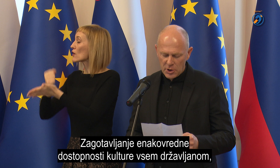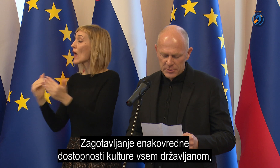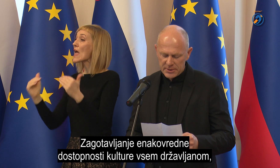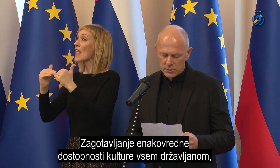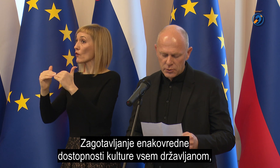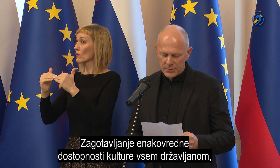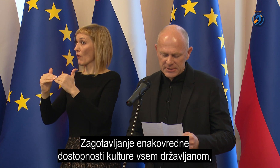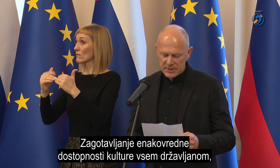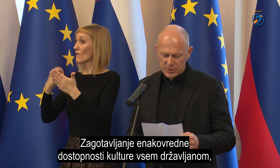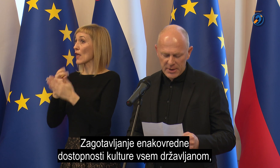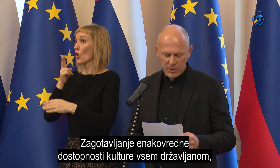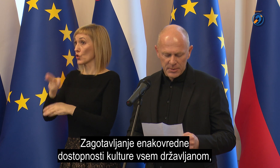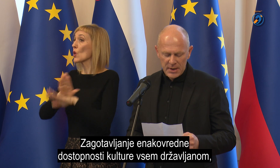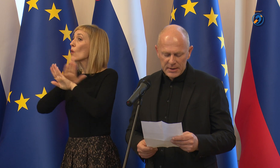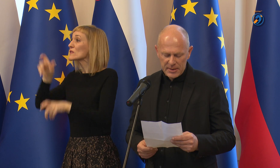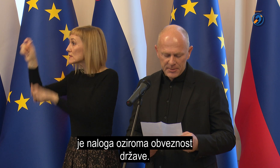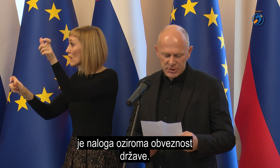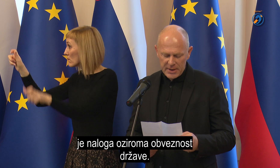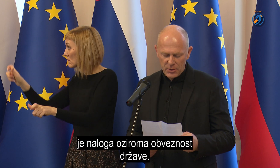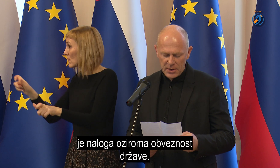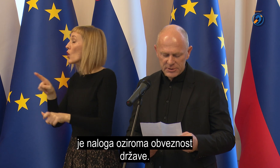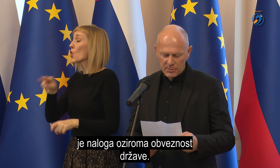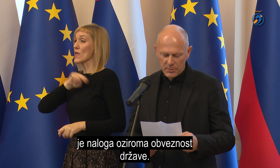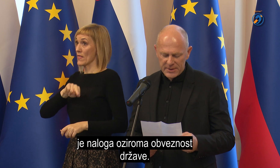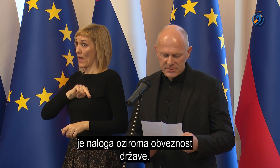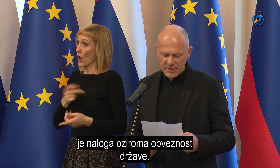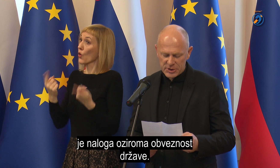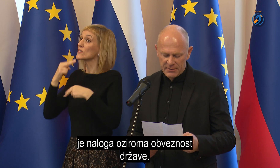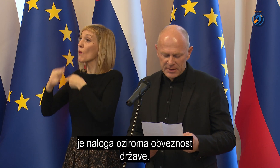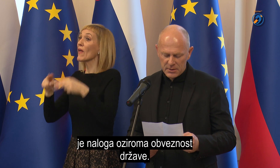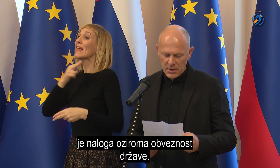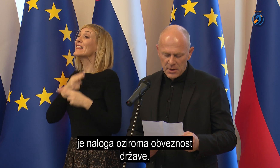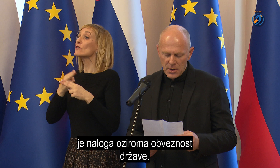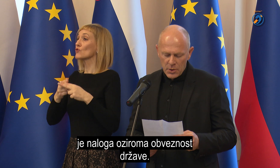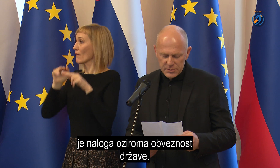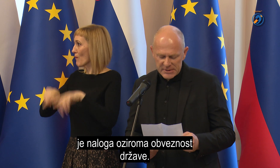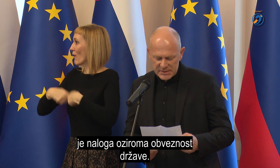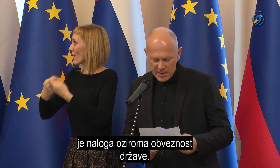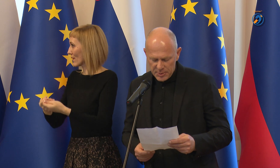enakovredne dostopnosti kulture vsem državljanom je namreč naloga oziroma obveznost države.